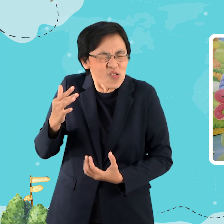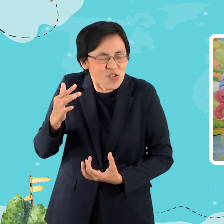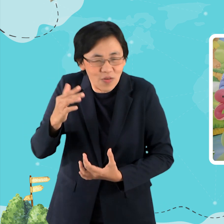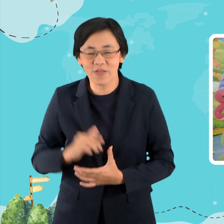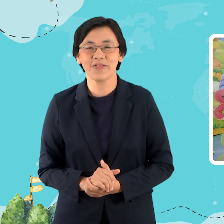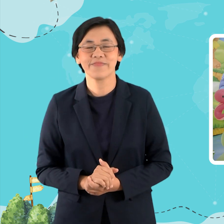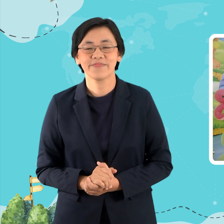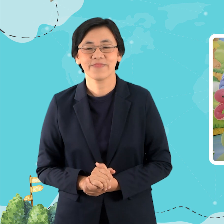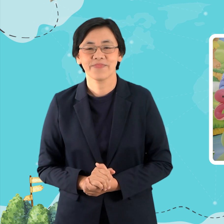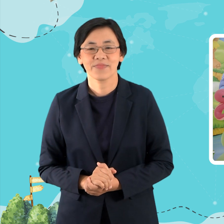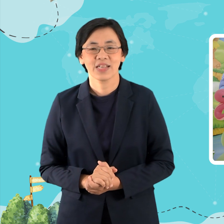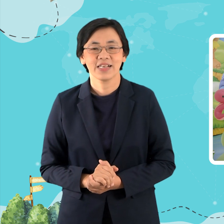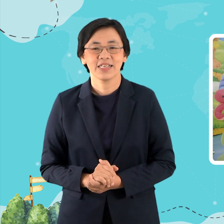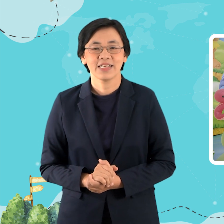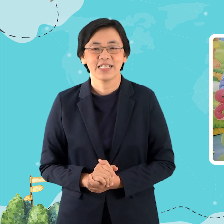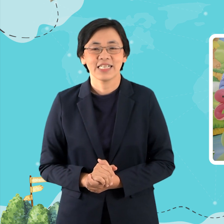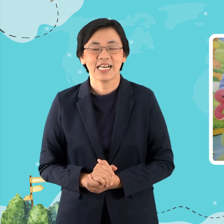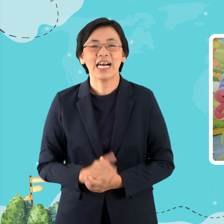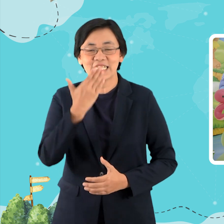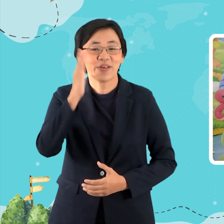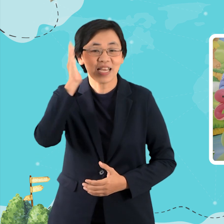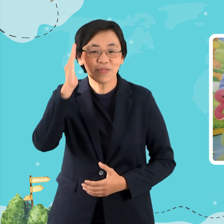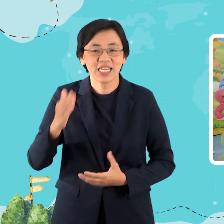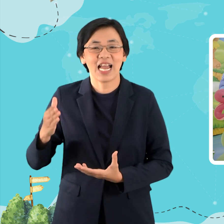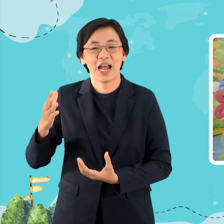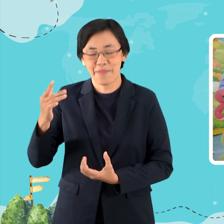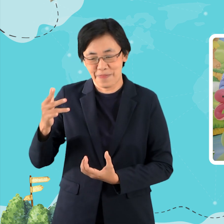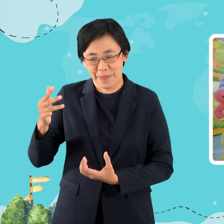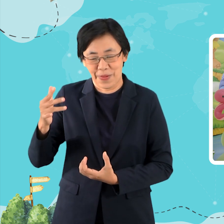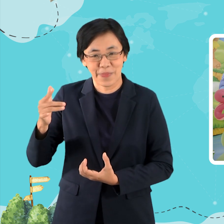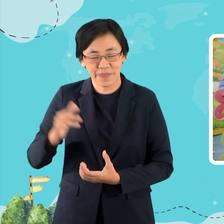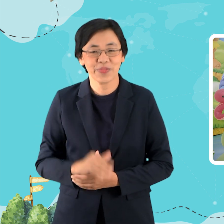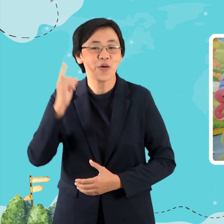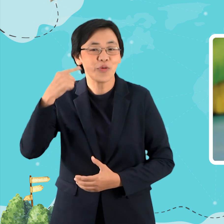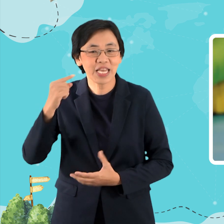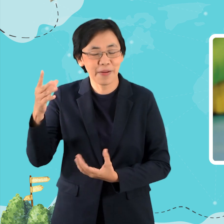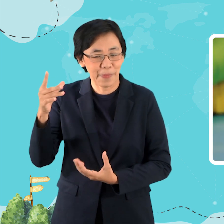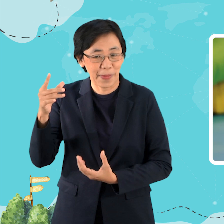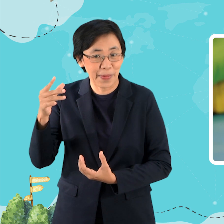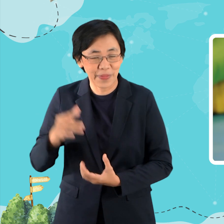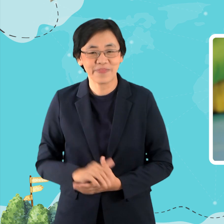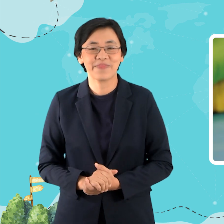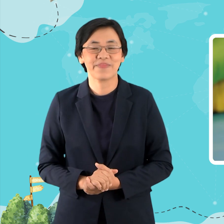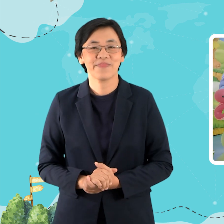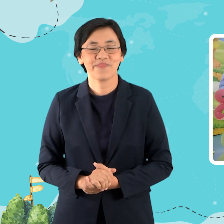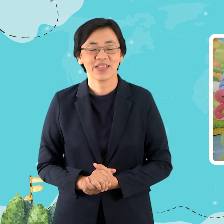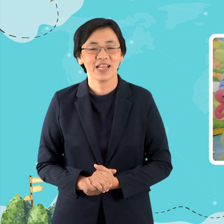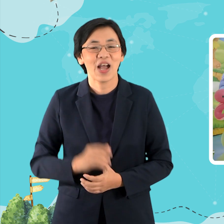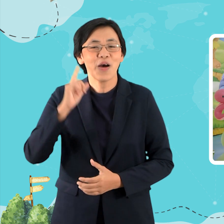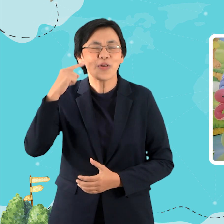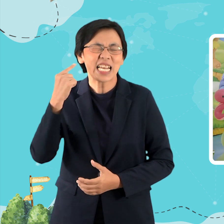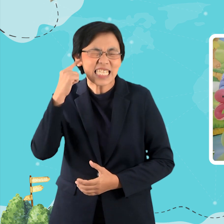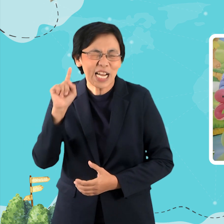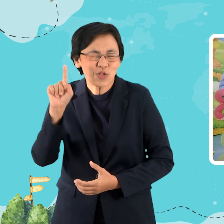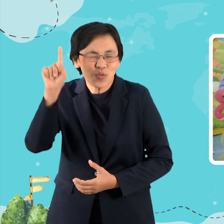โอ้โหวันนี้อันนี้สวัสดีเยอะมากเลยงั้นเอาสวัสดีผู้ชายดิครับโอ้เก่งมากผู้หญิงโอ้โหสวัสดีผู้หญิ